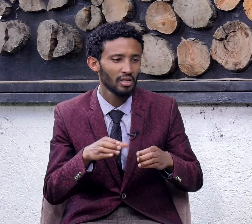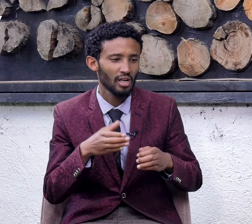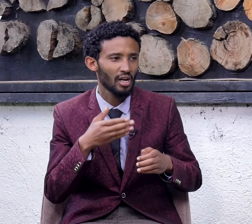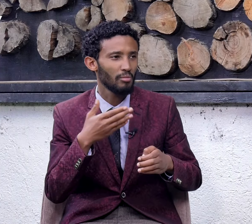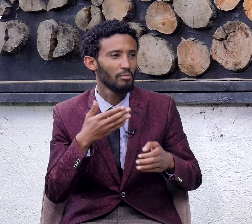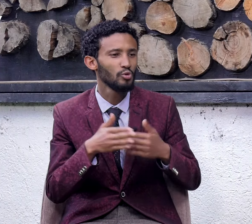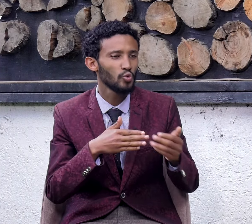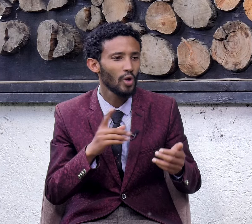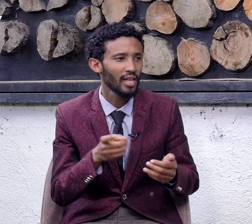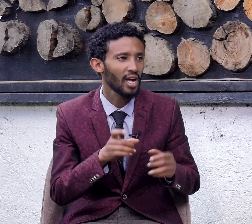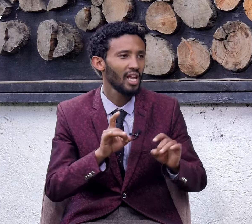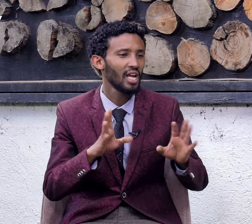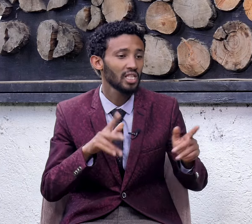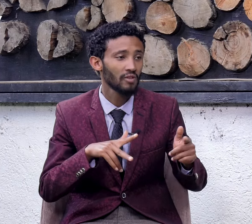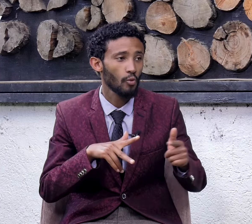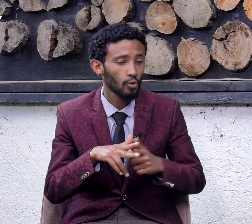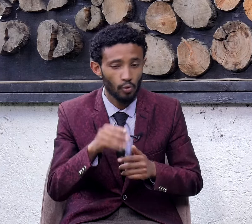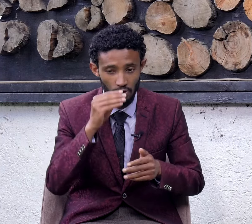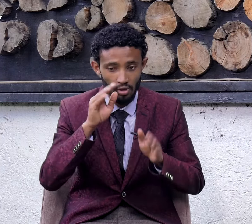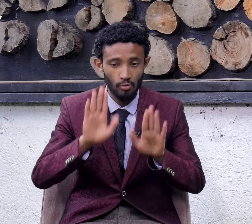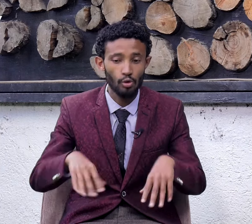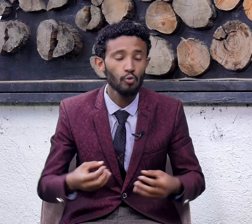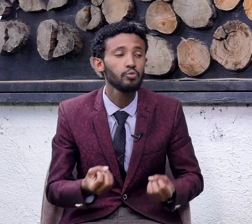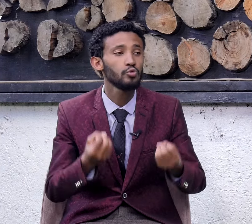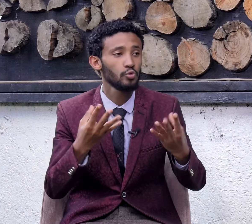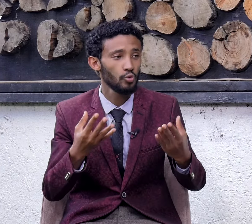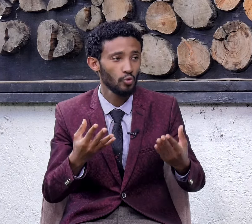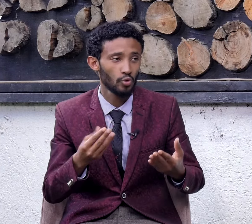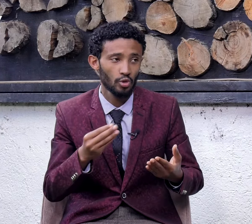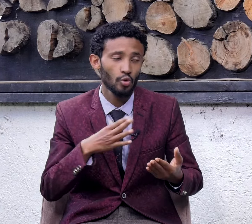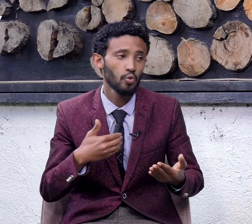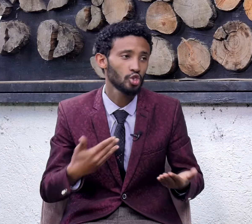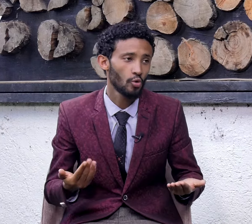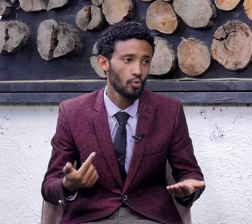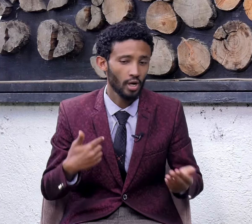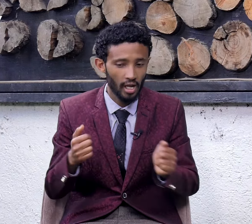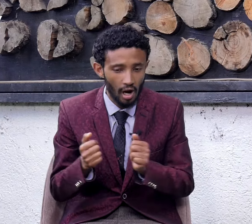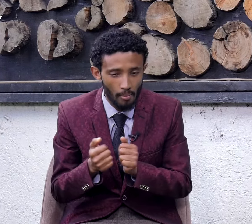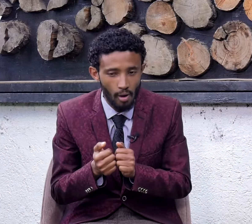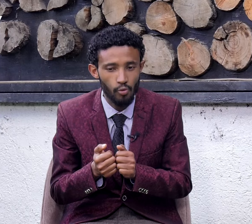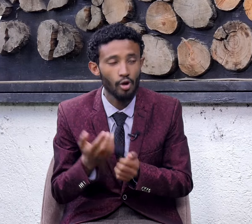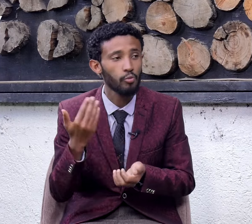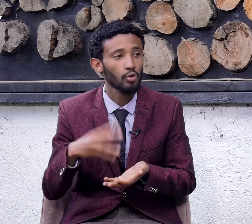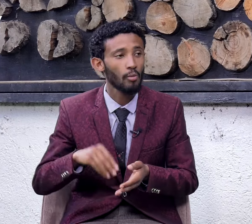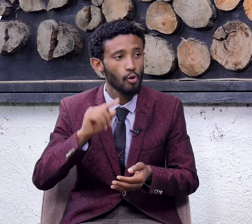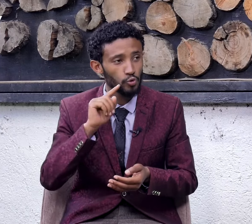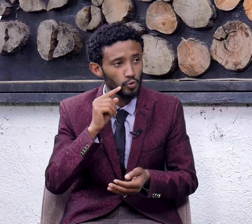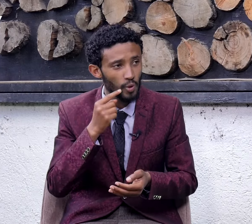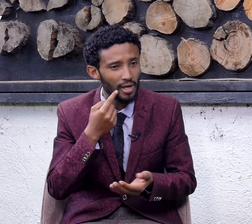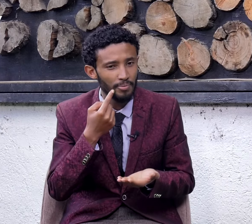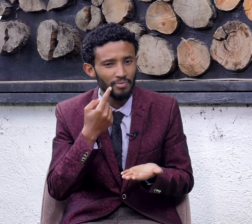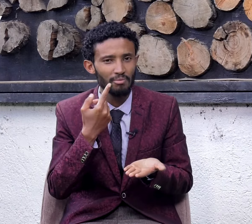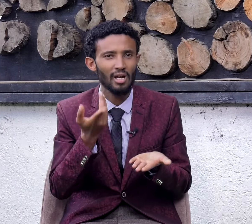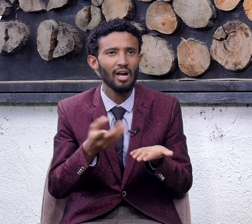ስለሚያደርግ ምቹ ሁኔታ ከሌላ ተስፋ ቆርጦ ትምህርት ቤቱ ብዙ ሰዎች አሉ። ከኔ ጋር አብሮ የነበሩት